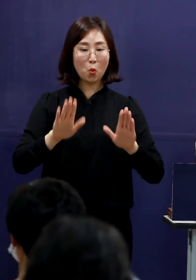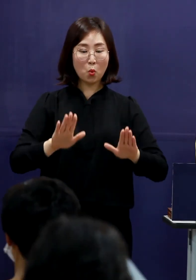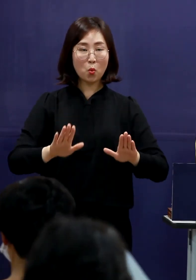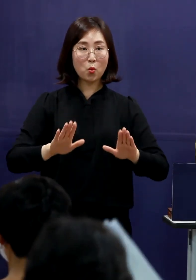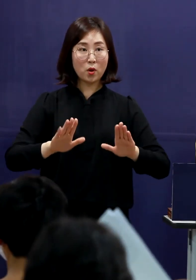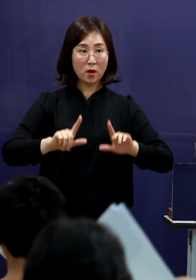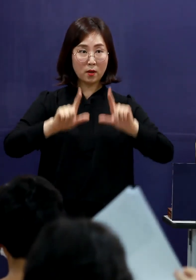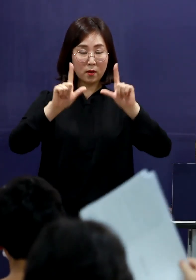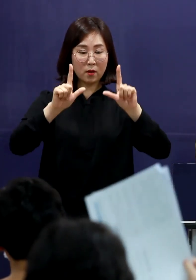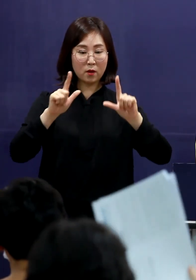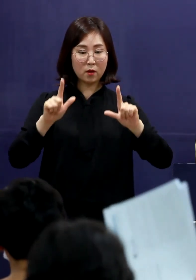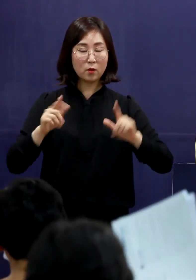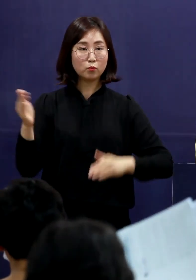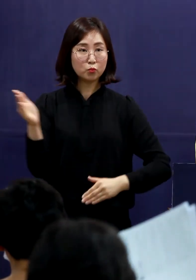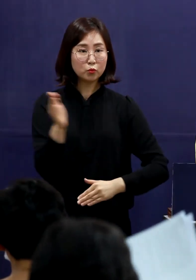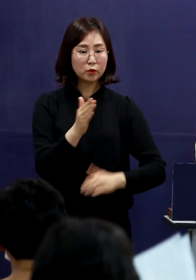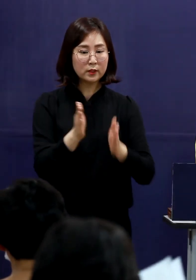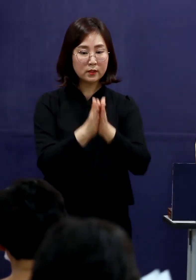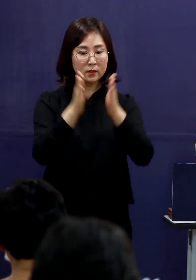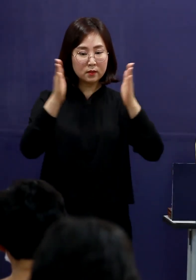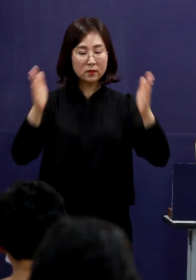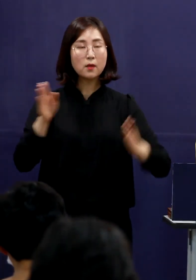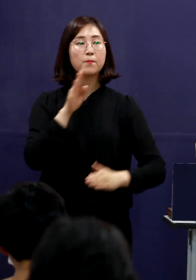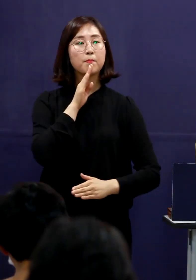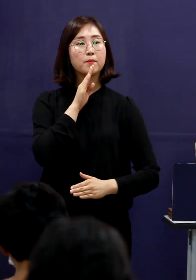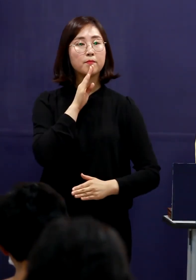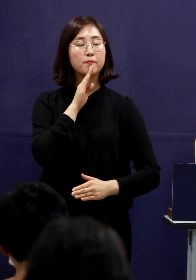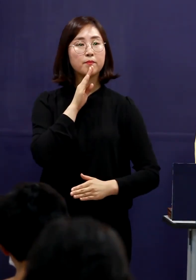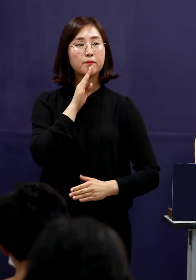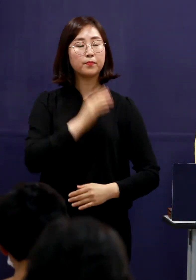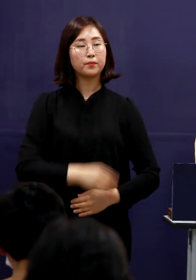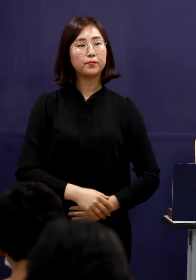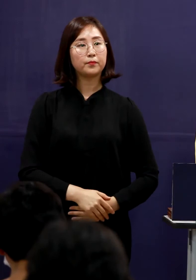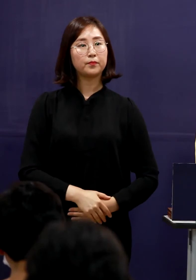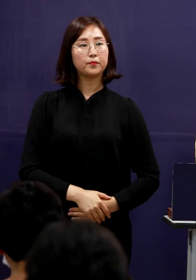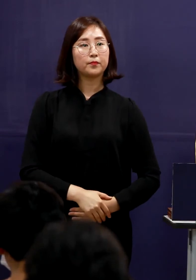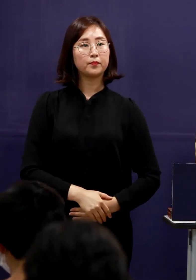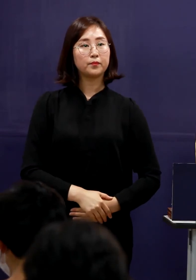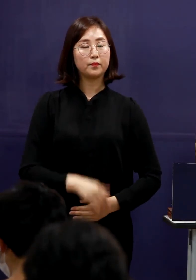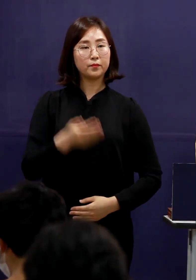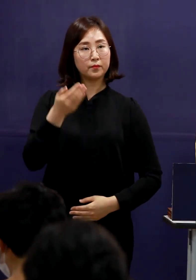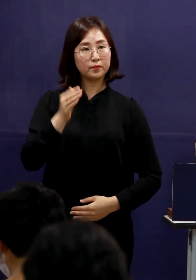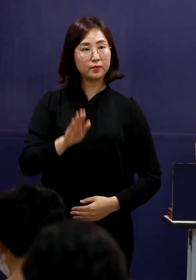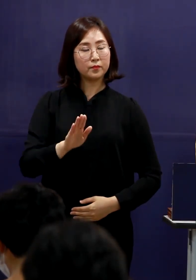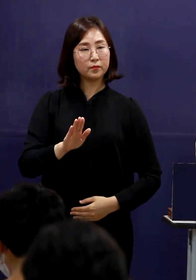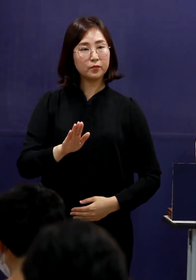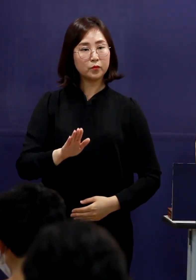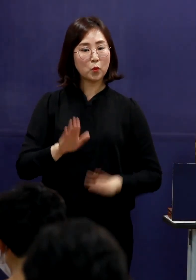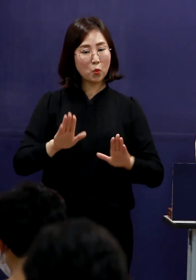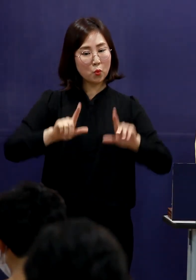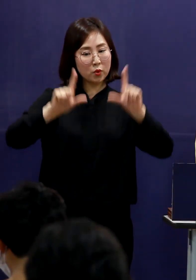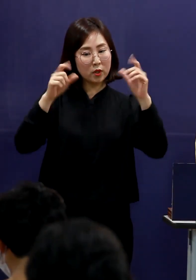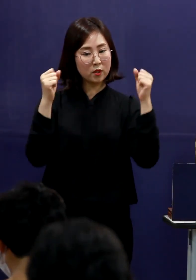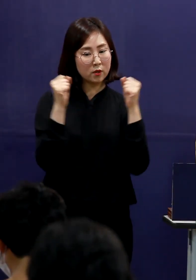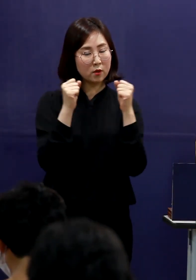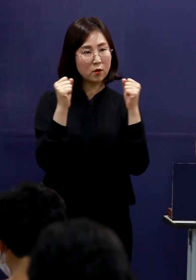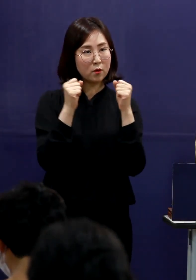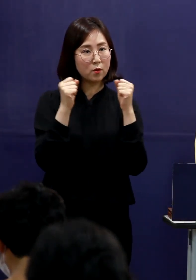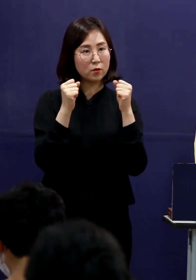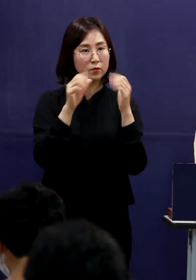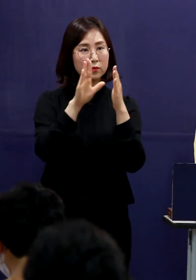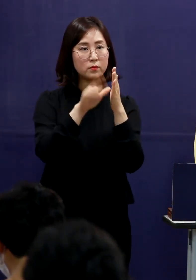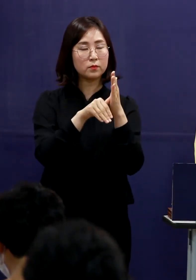금년부터 좀 시작을 해야 되는 그런 상황입니다. 그래서 지금 금년 겨울에는